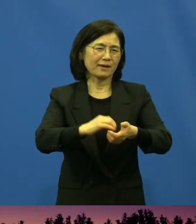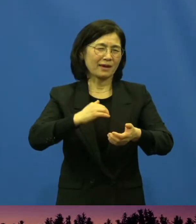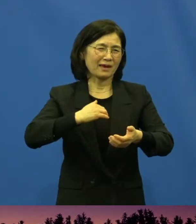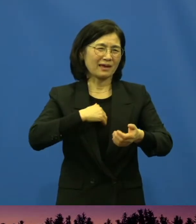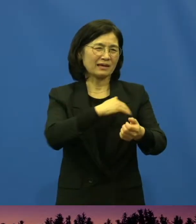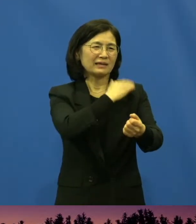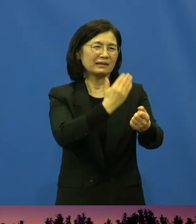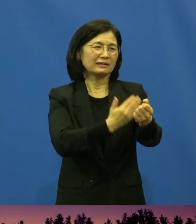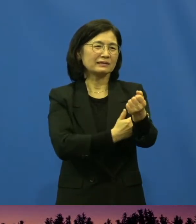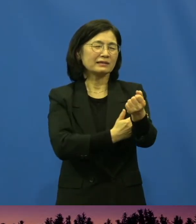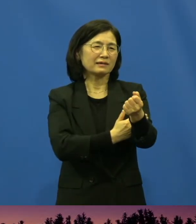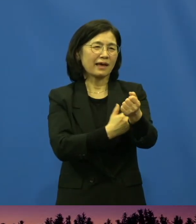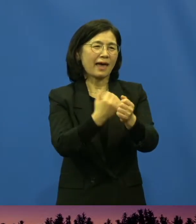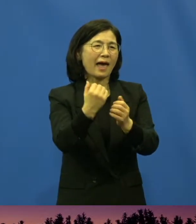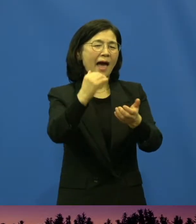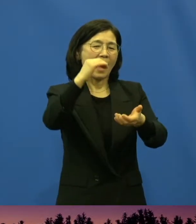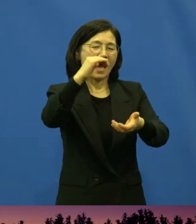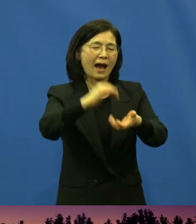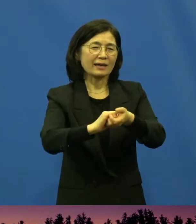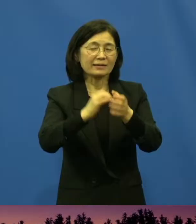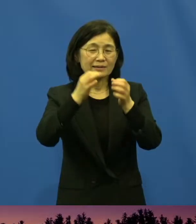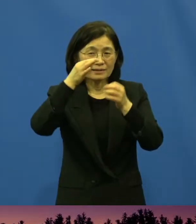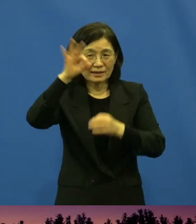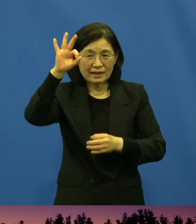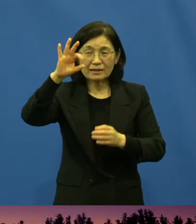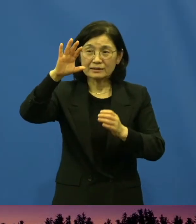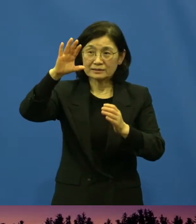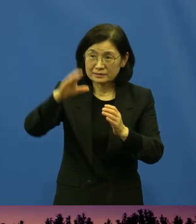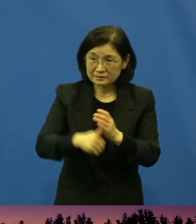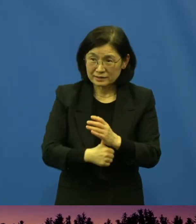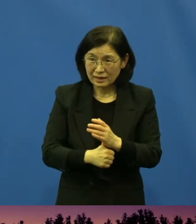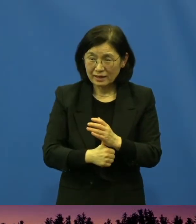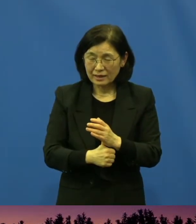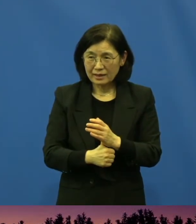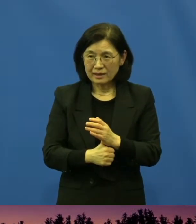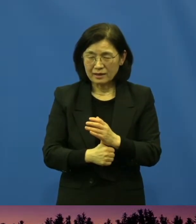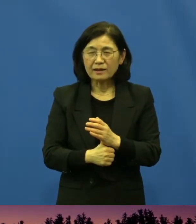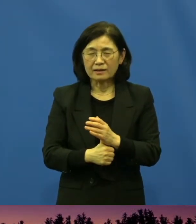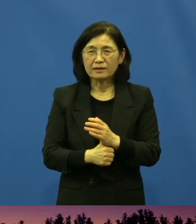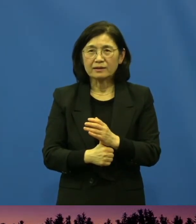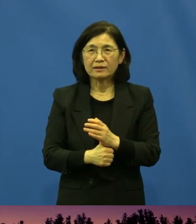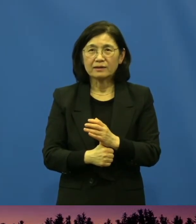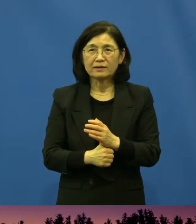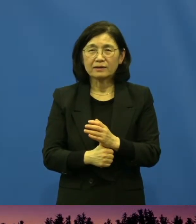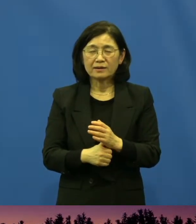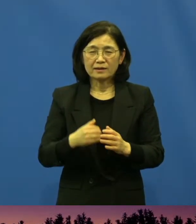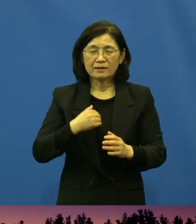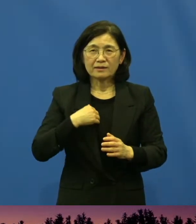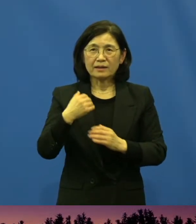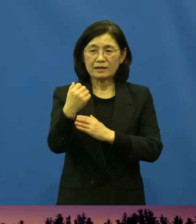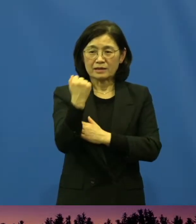여러분, 언제가 가장 위험한지 아세요? 자기의 힘으로 변화가 가능하다고 자신감을 가지는 사람이에요.